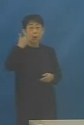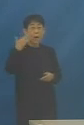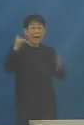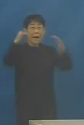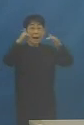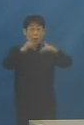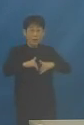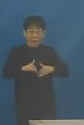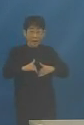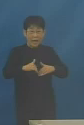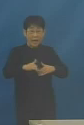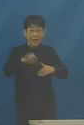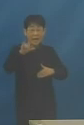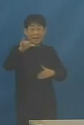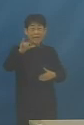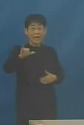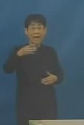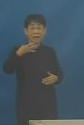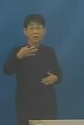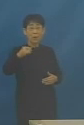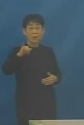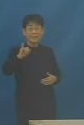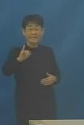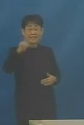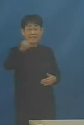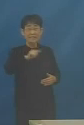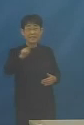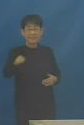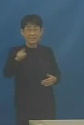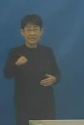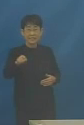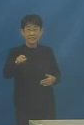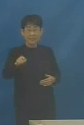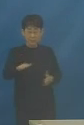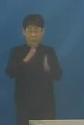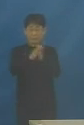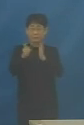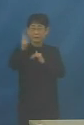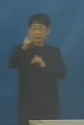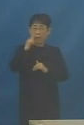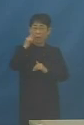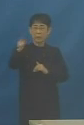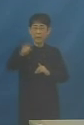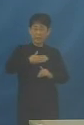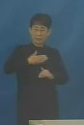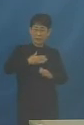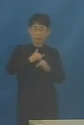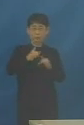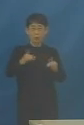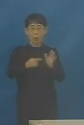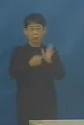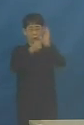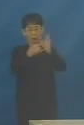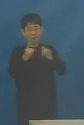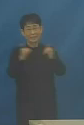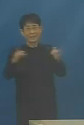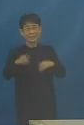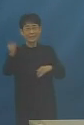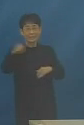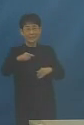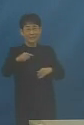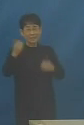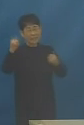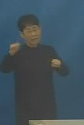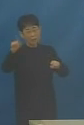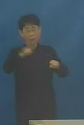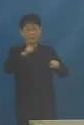人がいると言ってますけど知事から見て何かなんか有名人著名人お知り合いの方で何かこれこの弥生人にてる